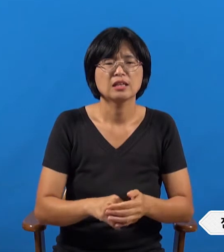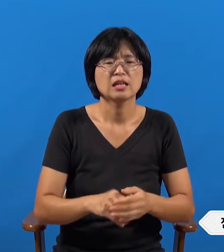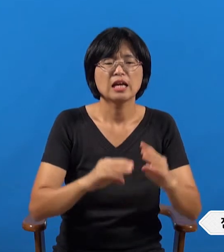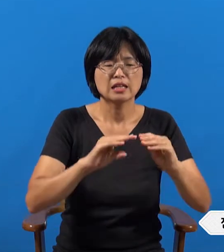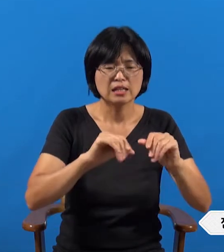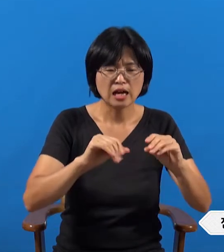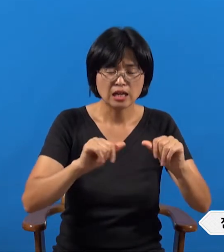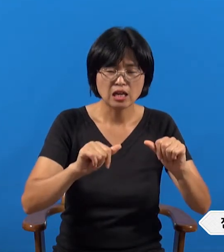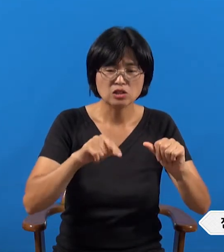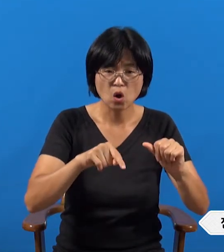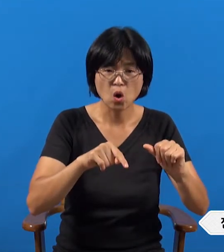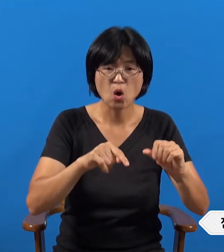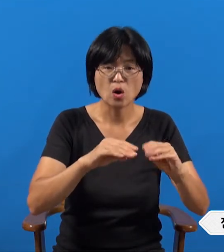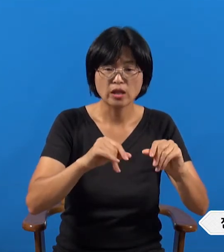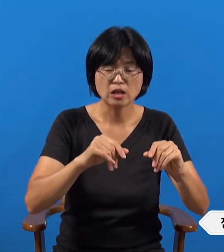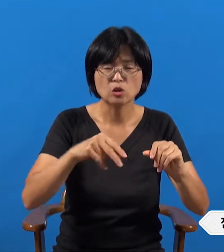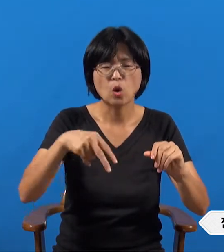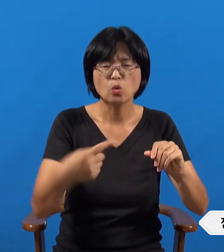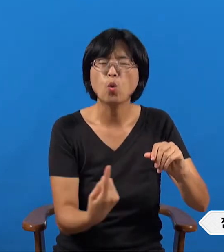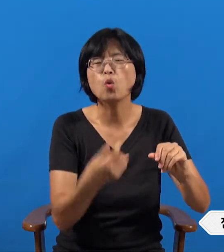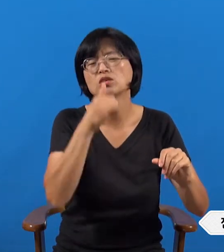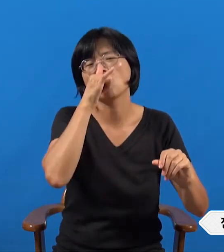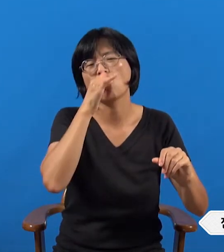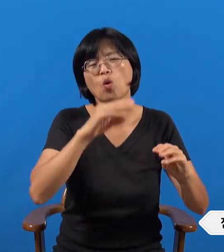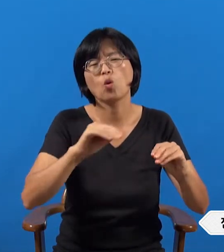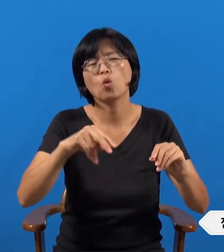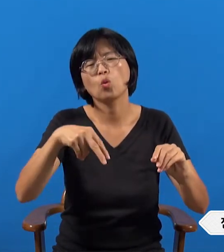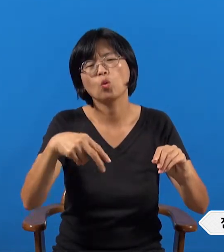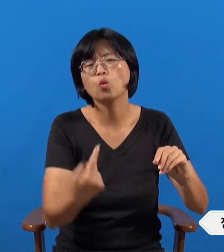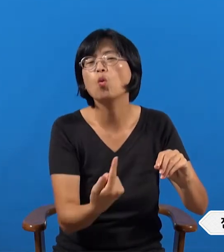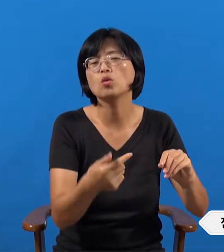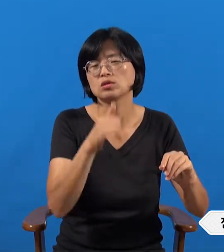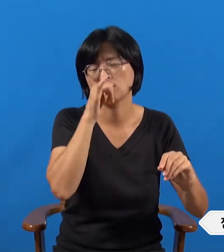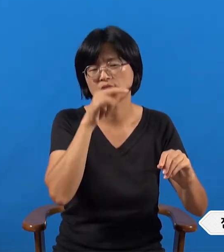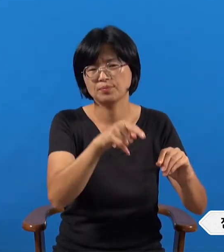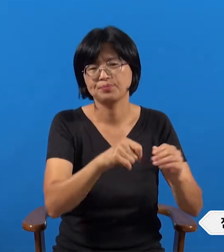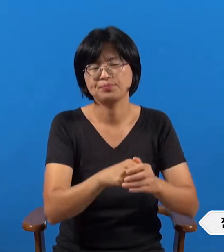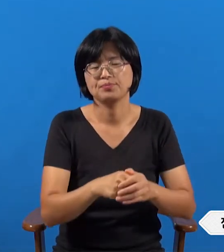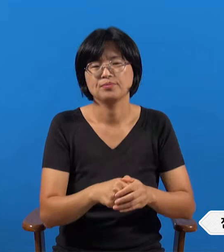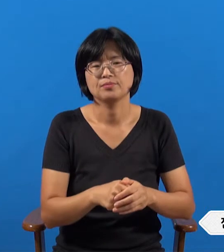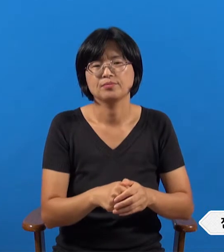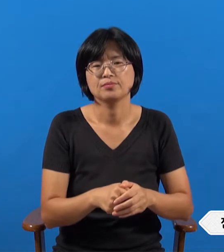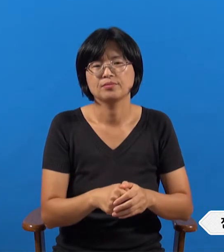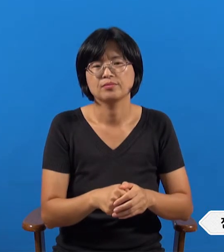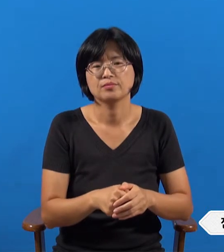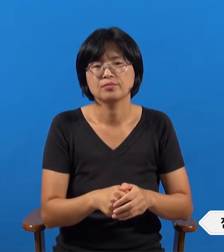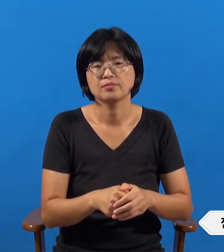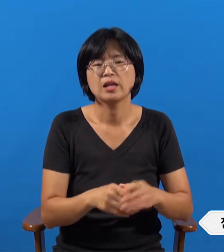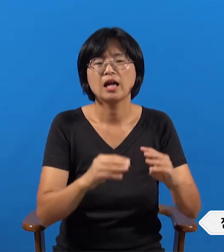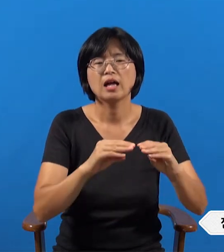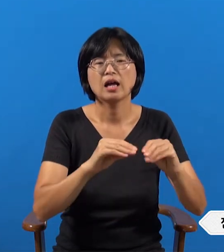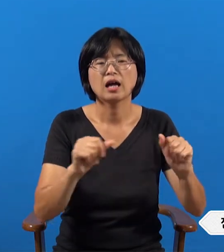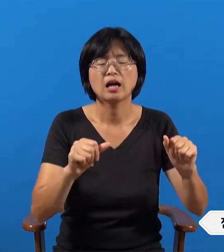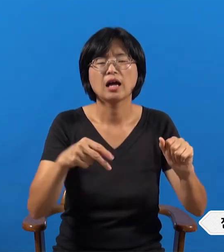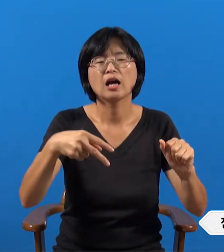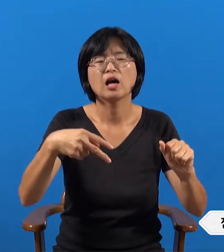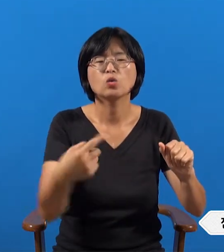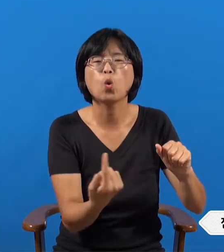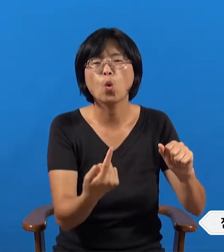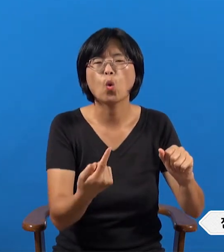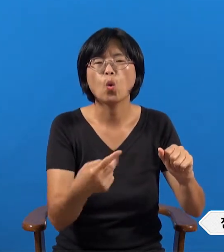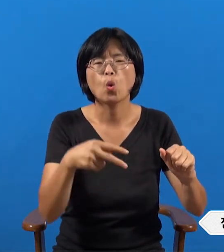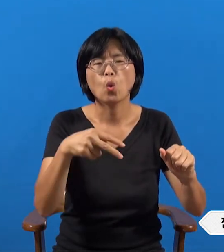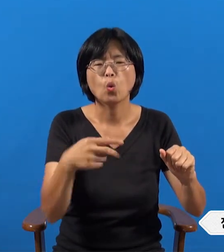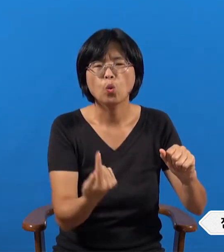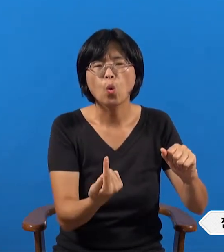땅에서 도를 제가 안 한다는 거예요. 그래서 제가 가만히 이렇게 들어보니까 뜻이 하늘에서 이루어진 것처럼 땅에서도